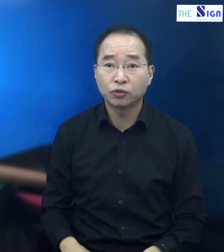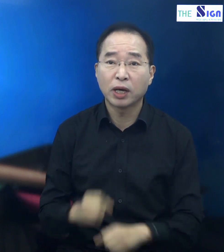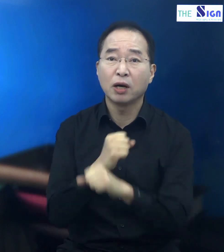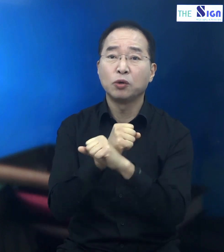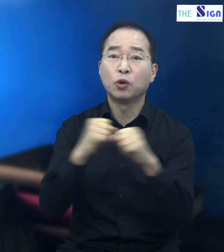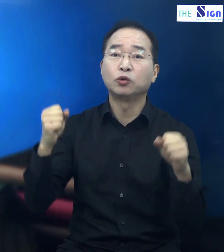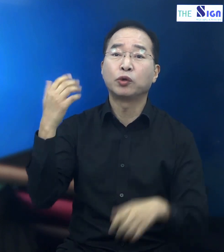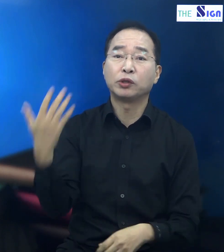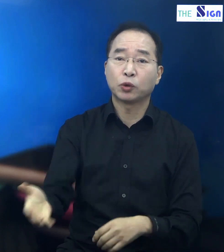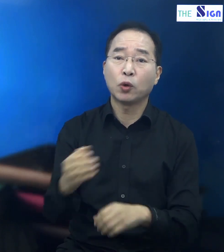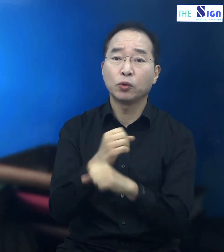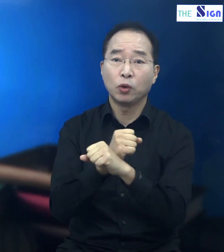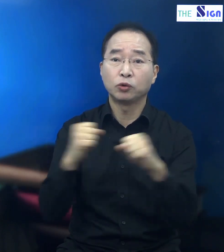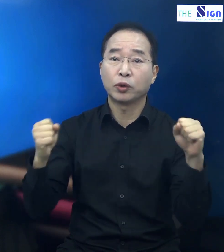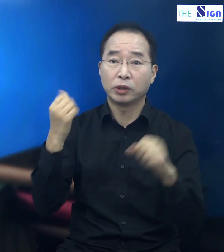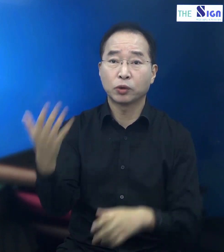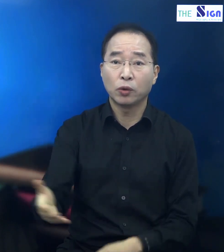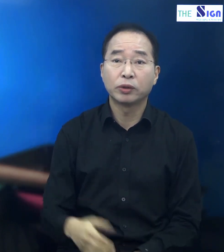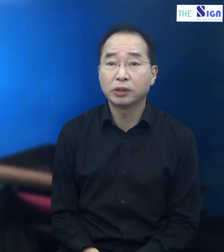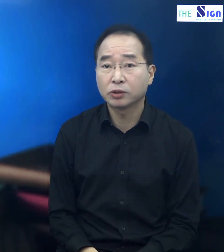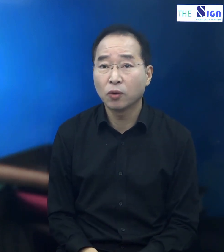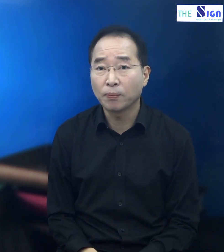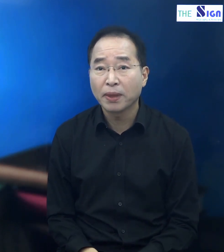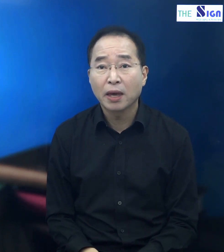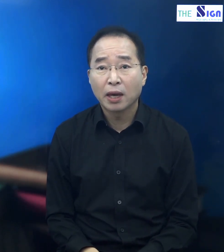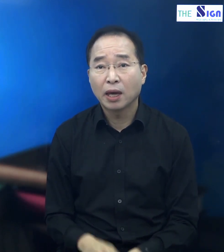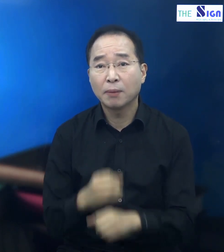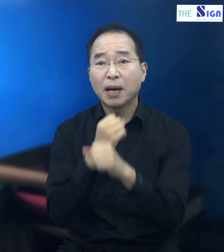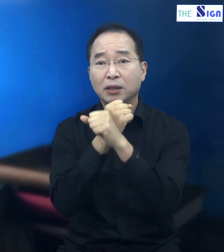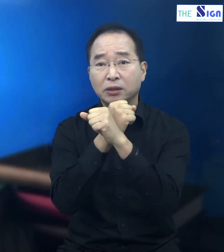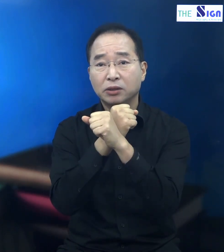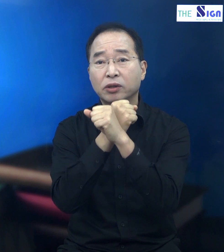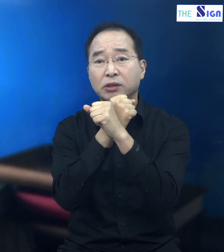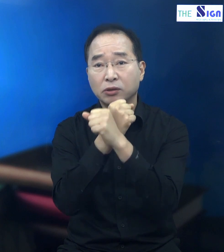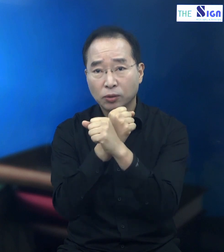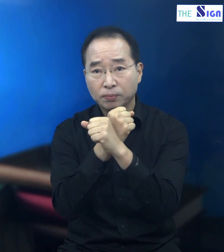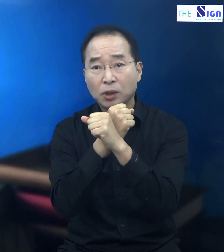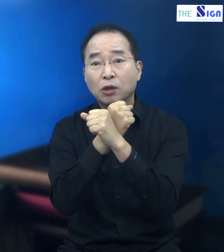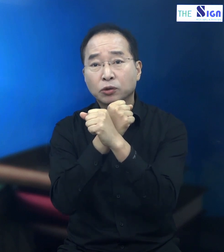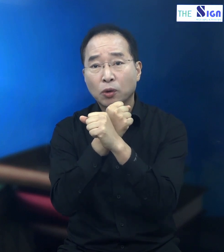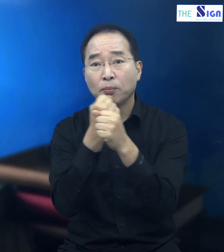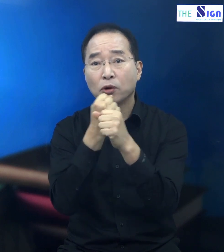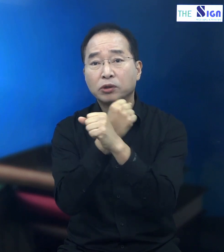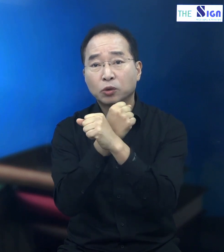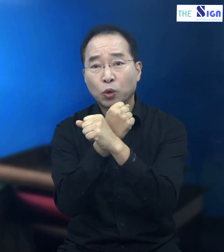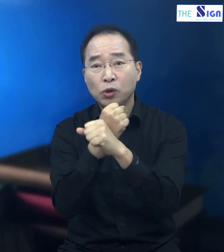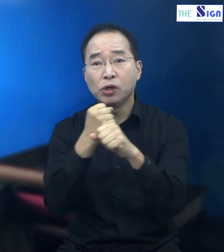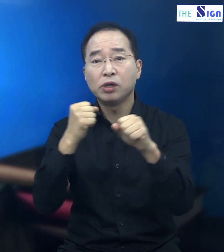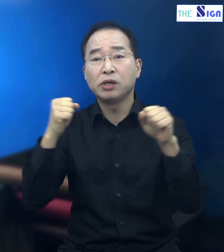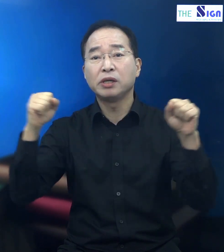용서해주다, 용서해줘 이렇게 쓰고, 해방은 여기서 좀 손목을 이제